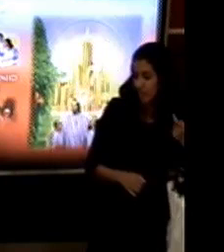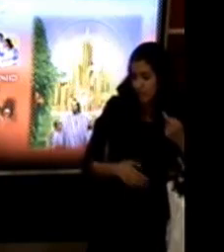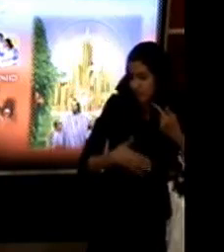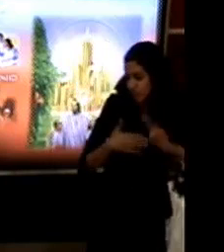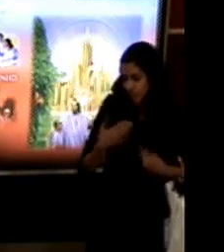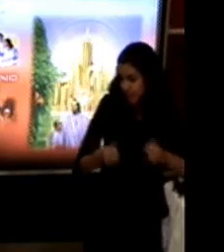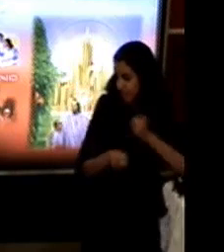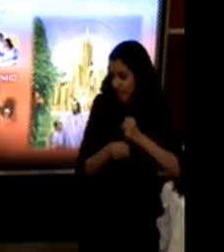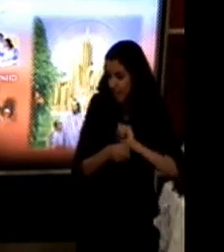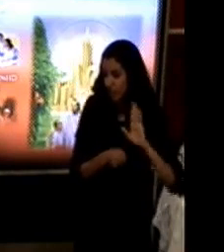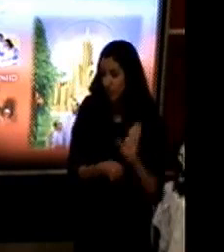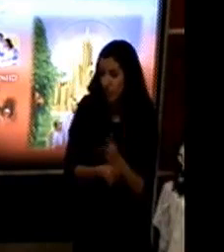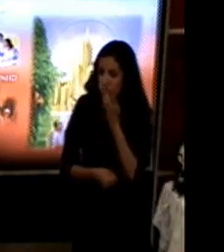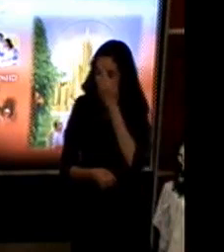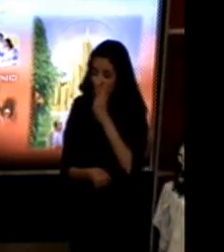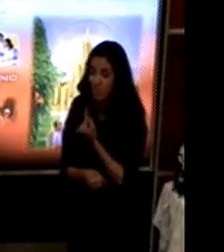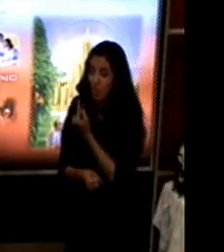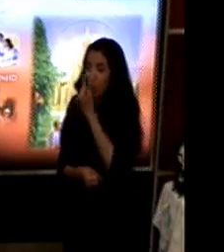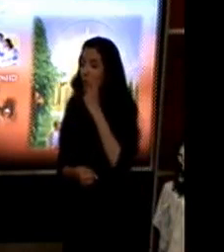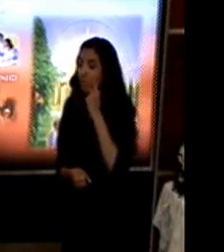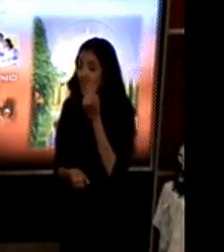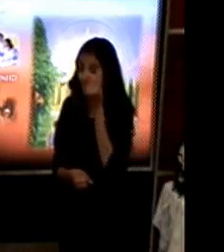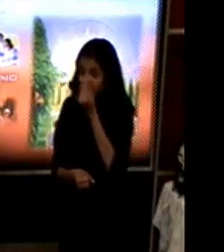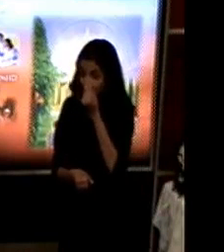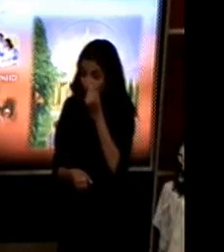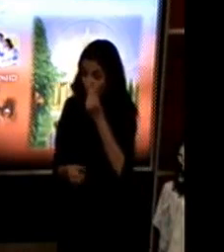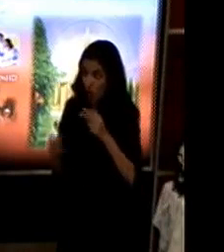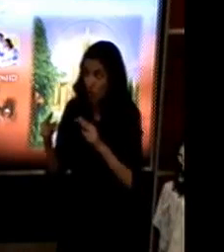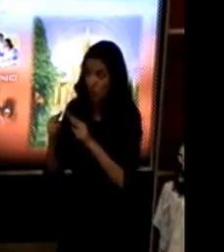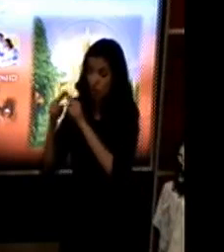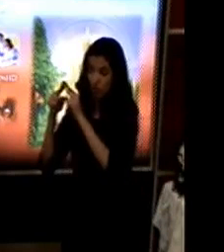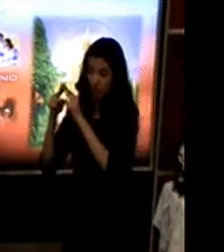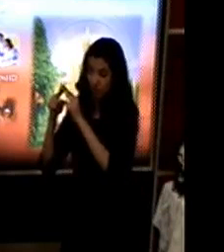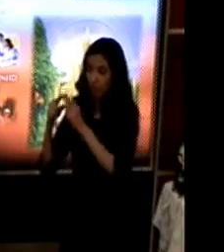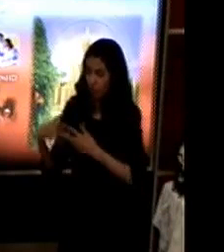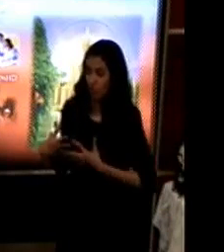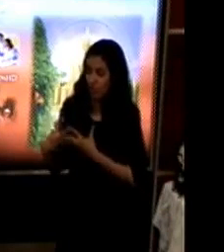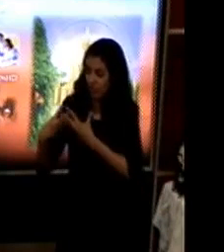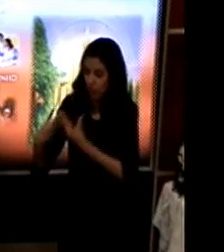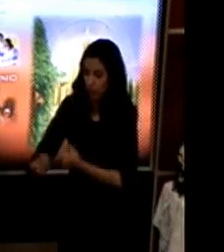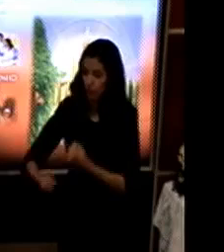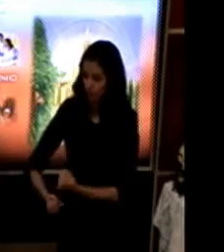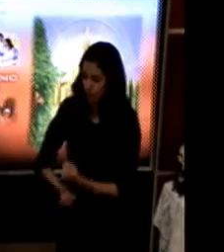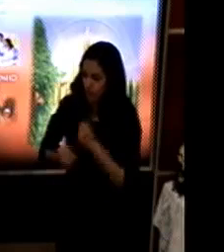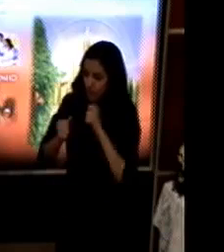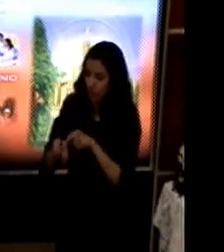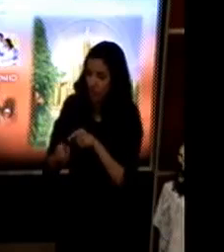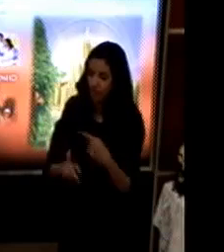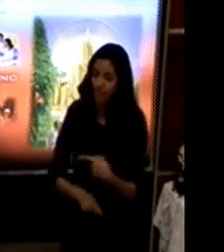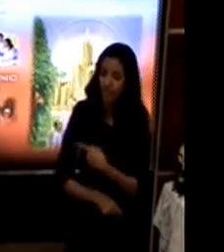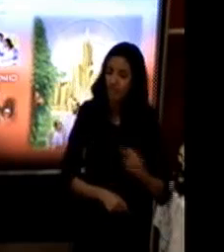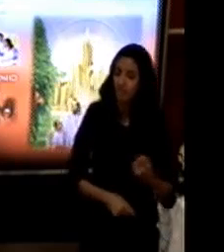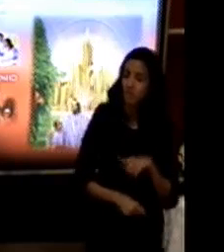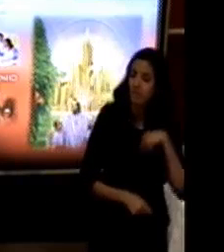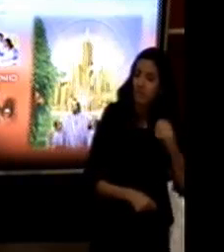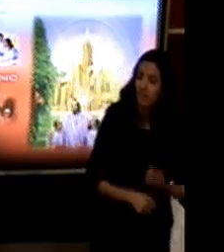los 6 días de la semana puedas dedicarte a tus quehaceres, puedas dedicarte a tus